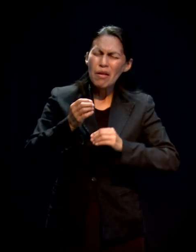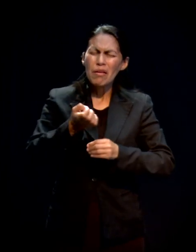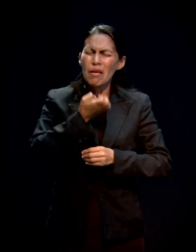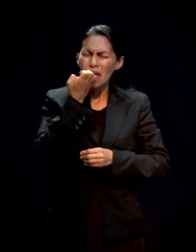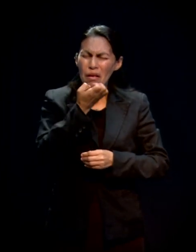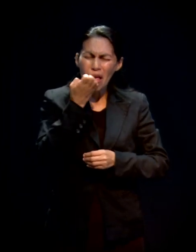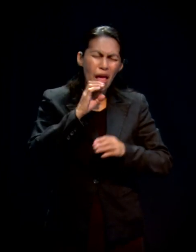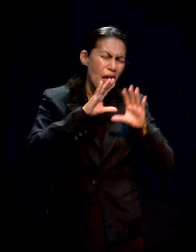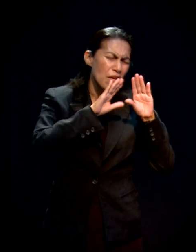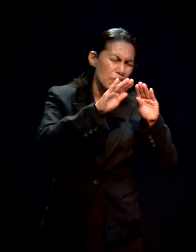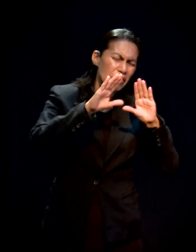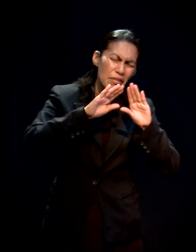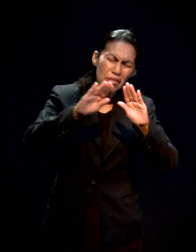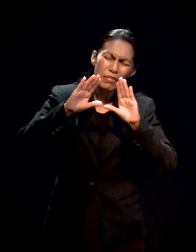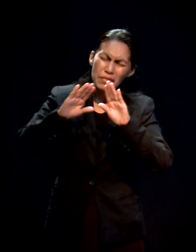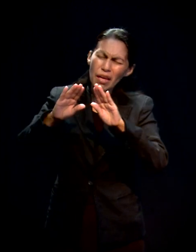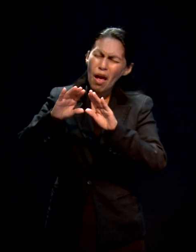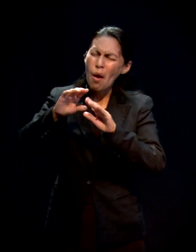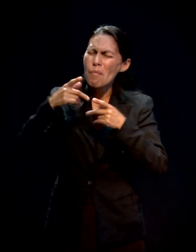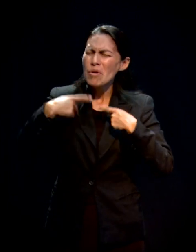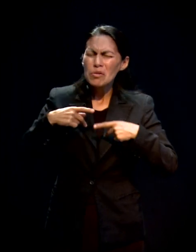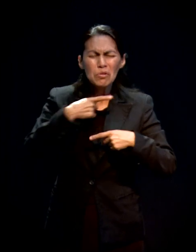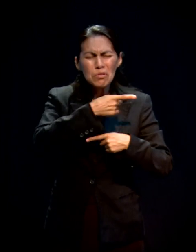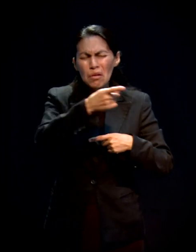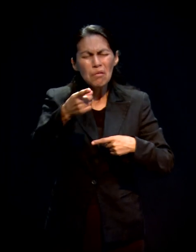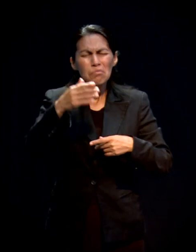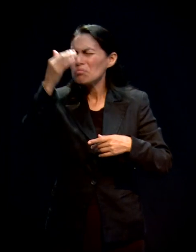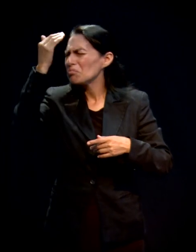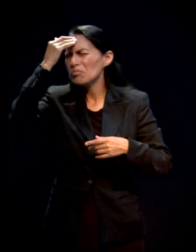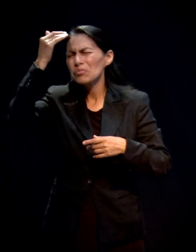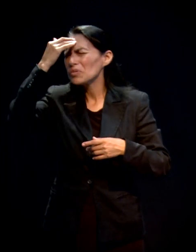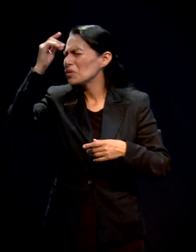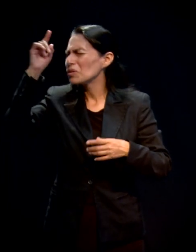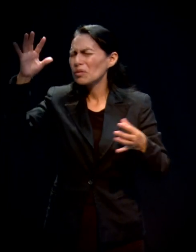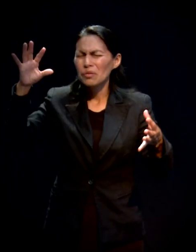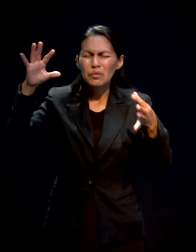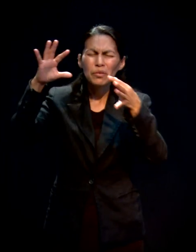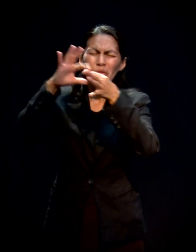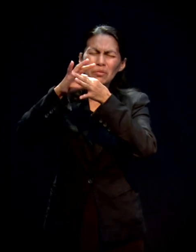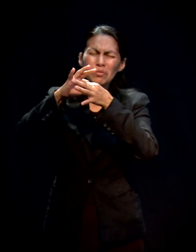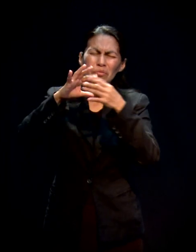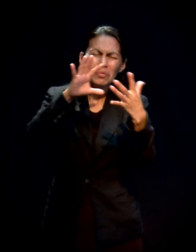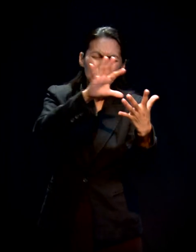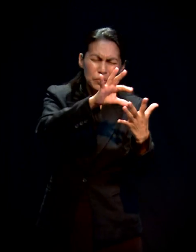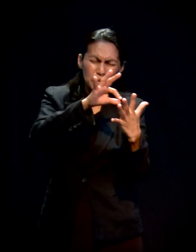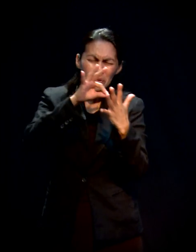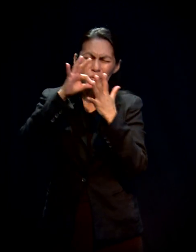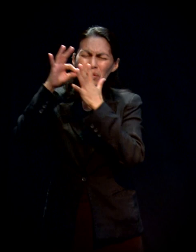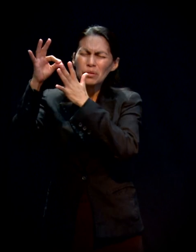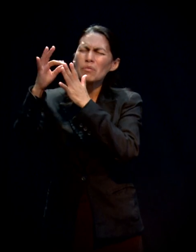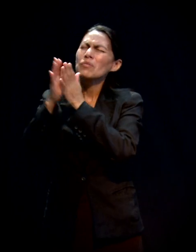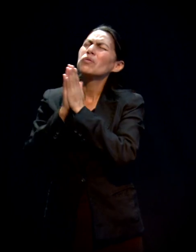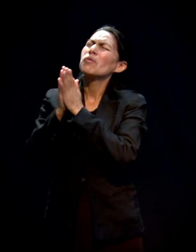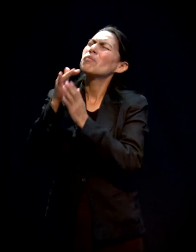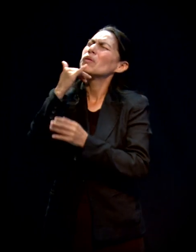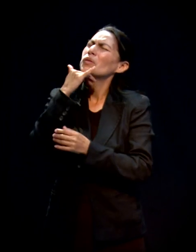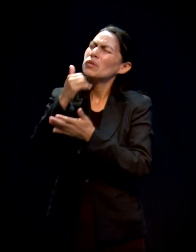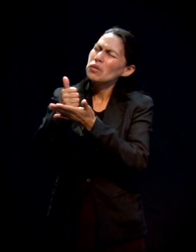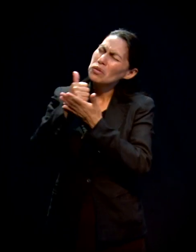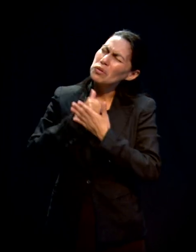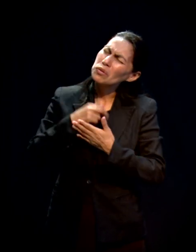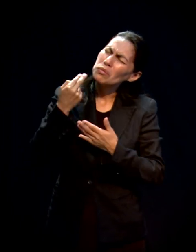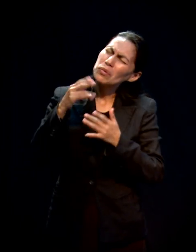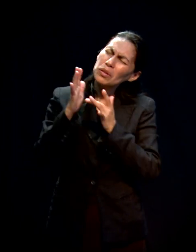personas que no conocen de ti perdónanos y ayúdanos a hacer tu voluntad en todos los días incluso jesus amen